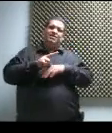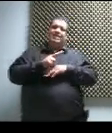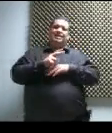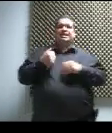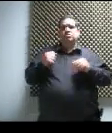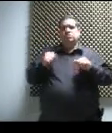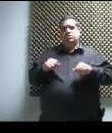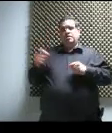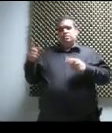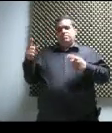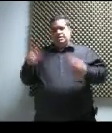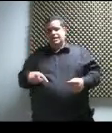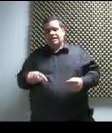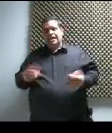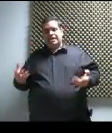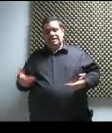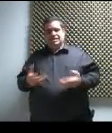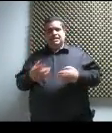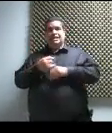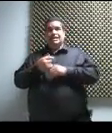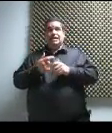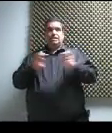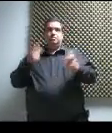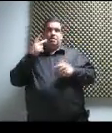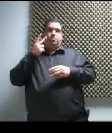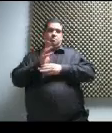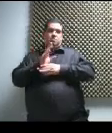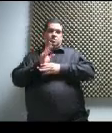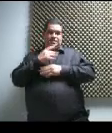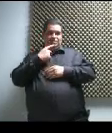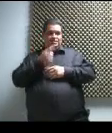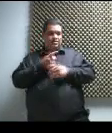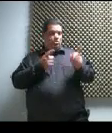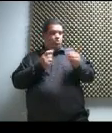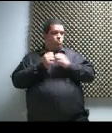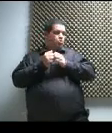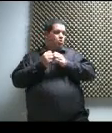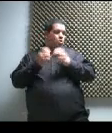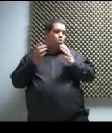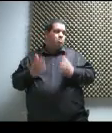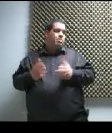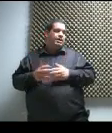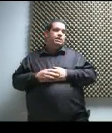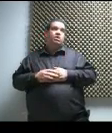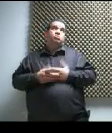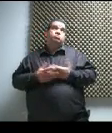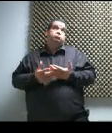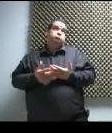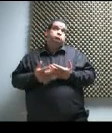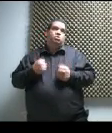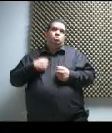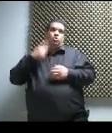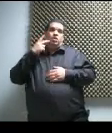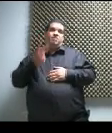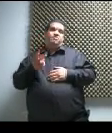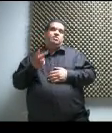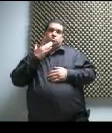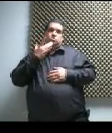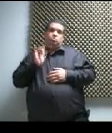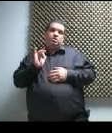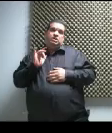de poder venir a la isla para ver una película. De hecho, en estos días estaba comentando con uno de los compañeros el hecho de que yo pude ver, por